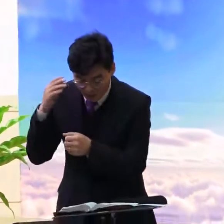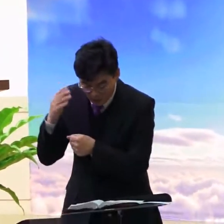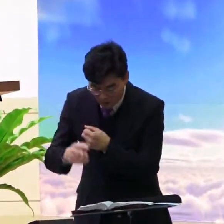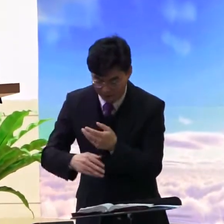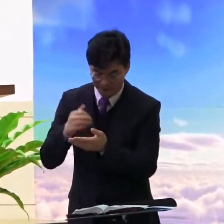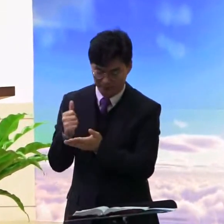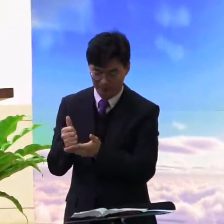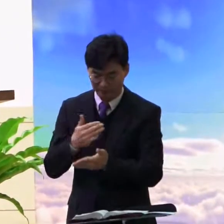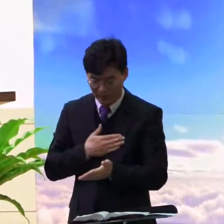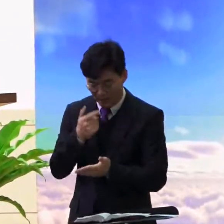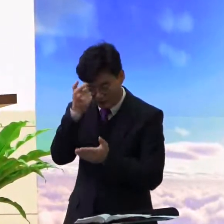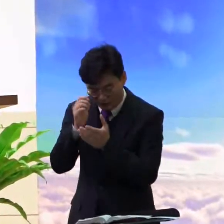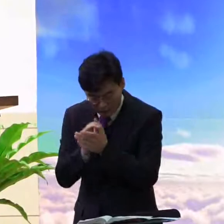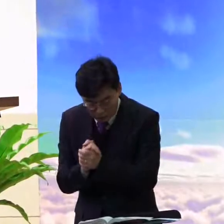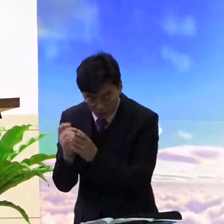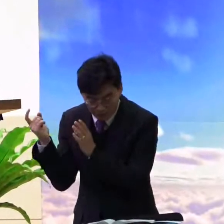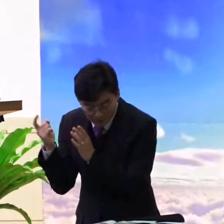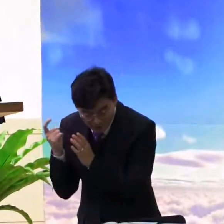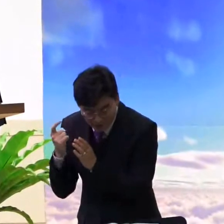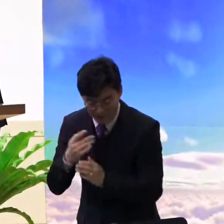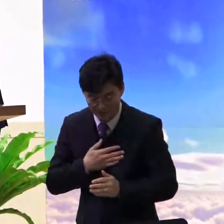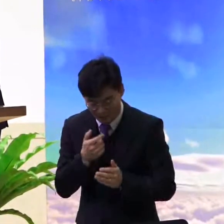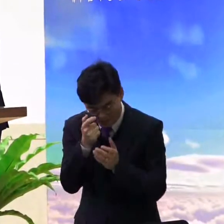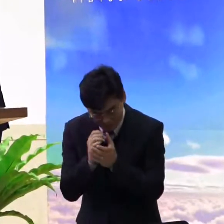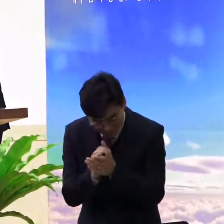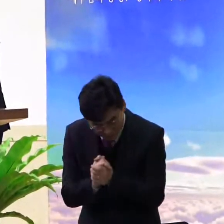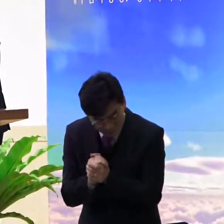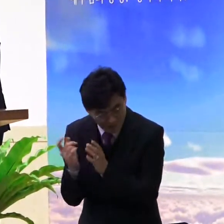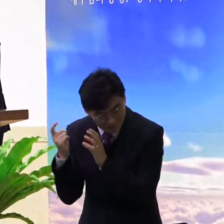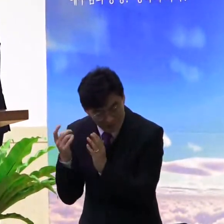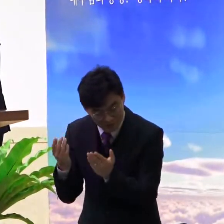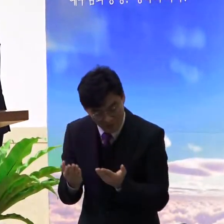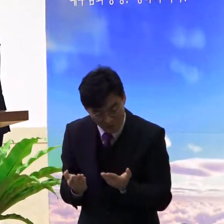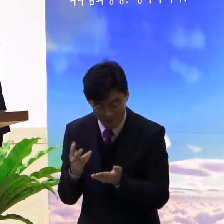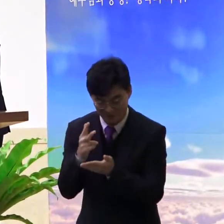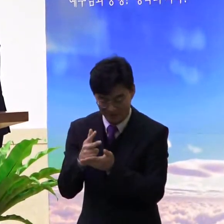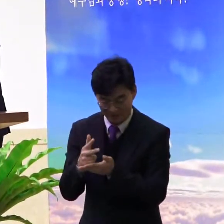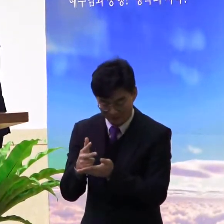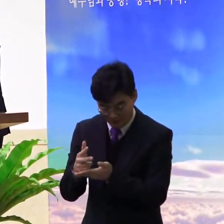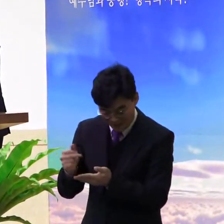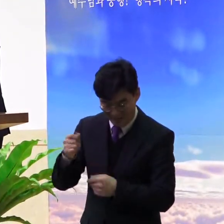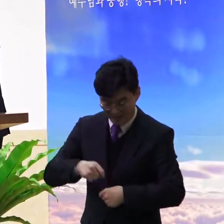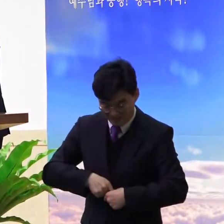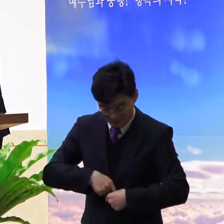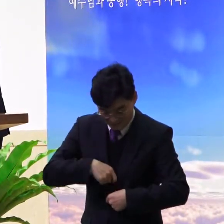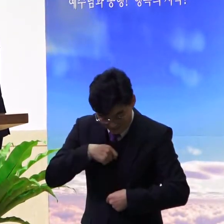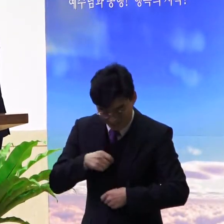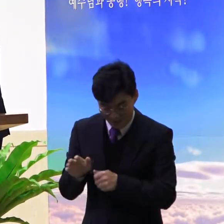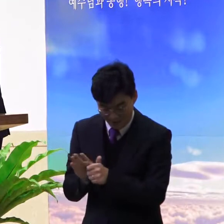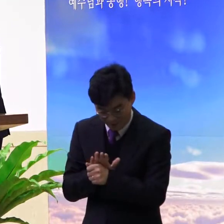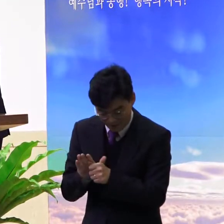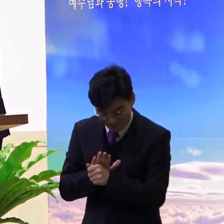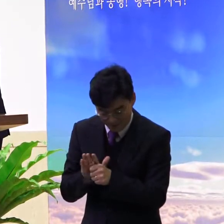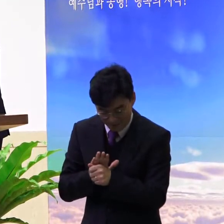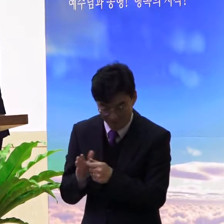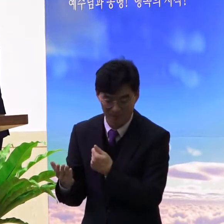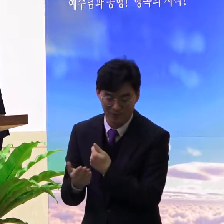여호와여, 내 기도를 들으시며 내 간구의 귀를 기울이시고 주의 진실과 의로 내게